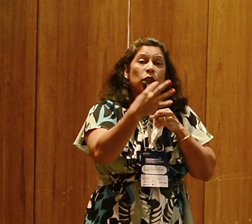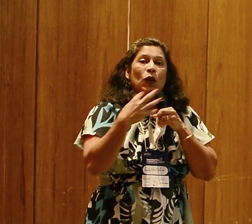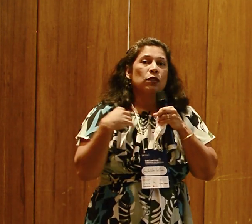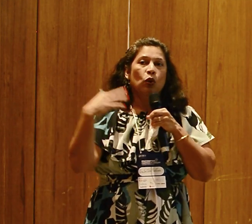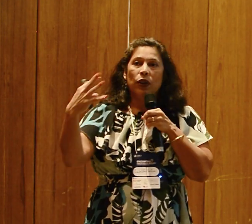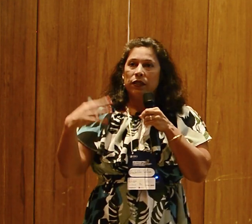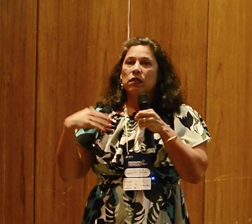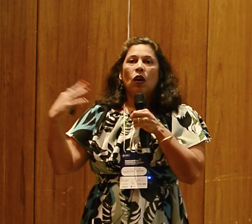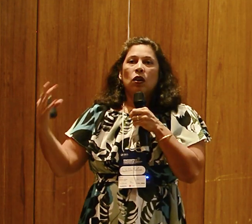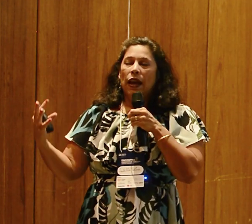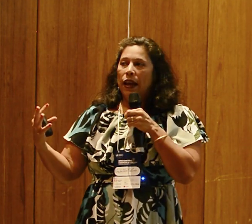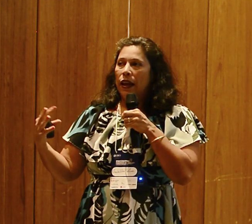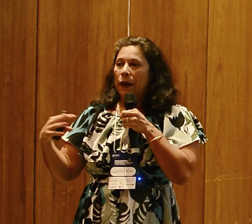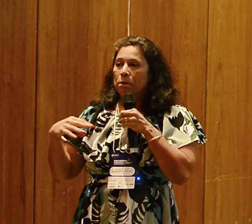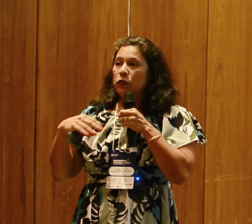Em situações